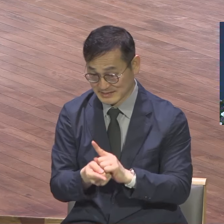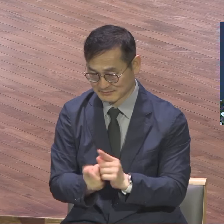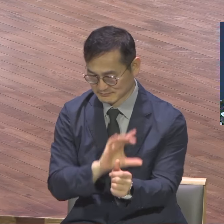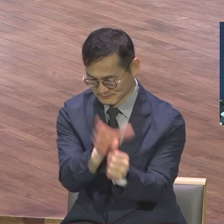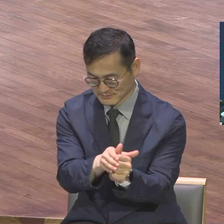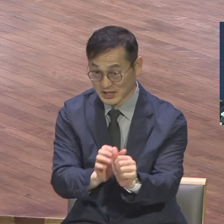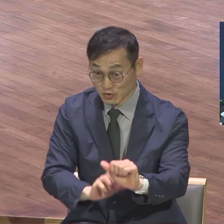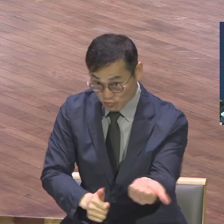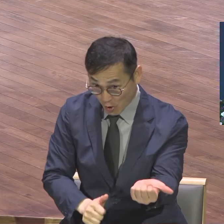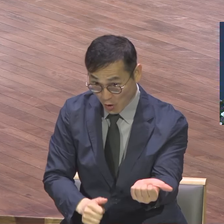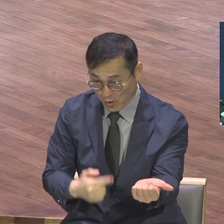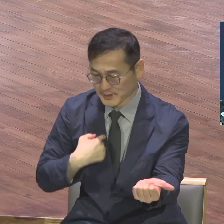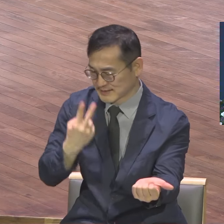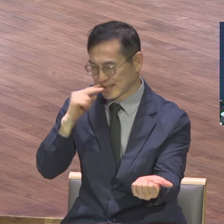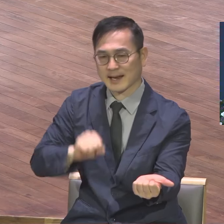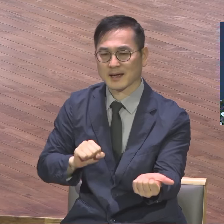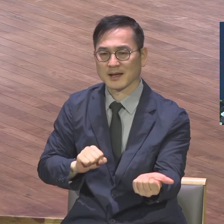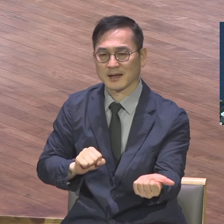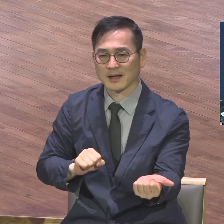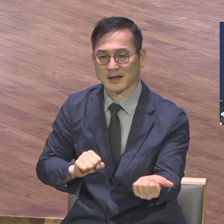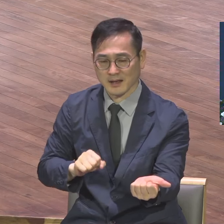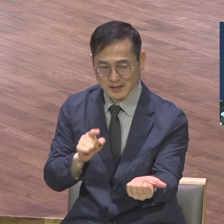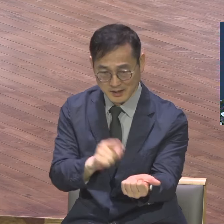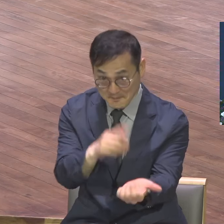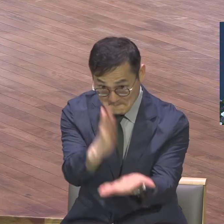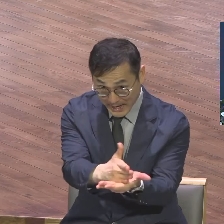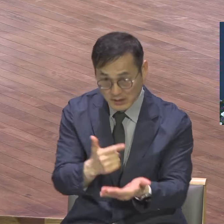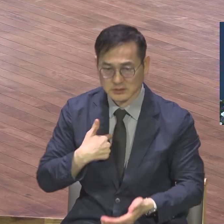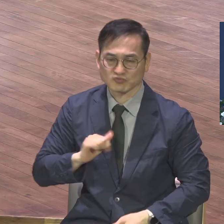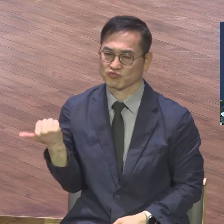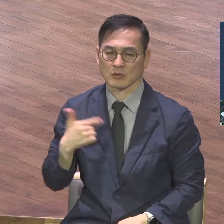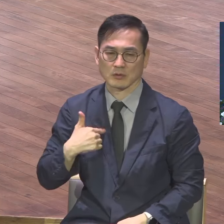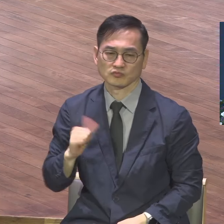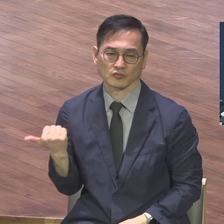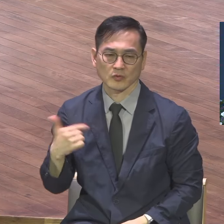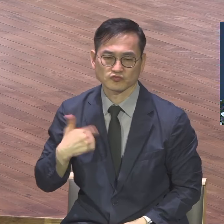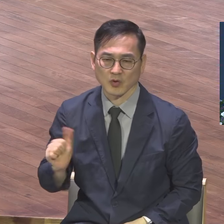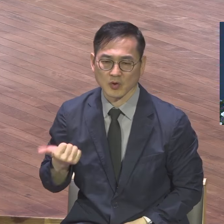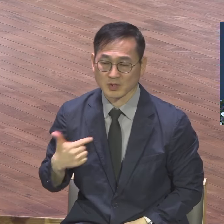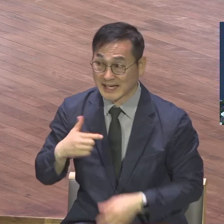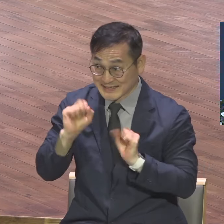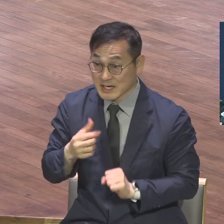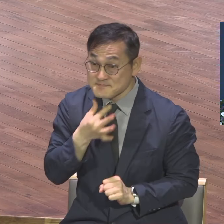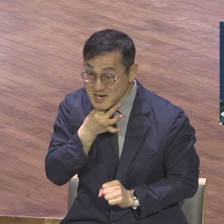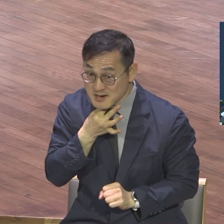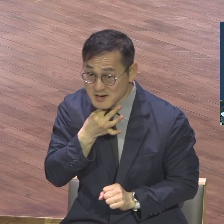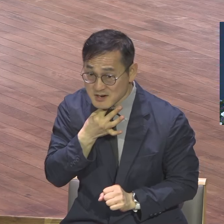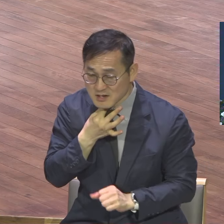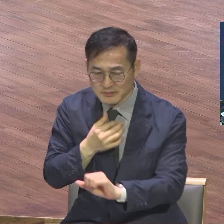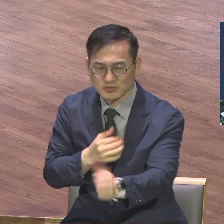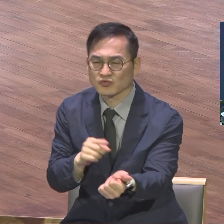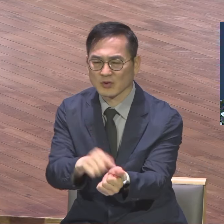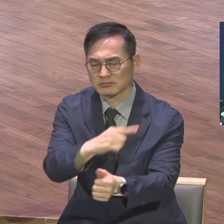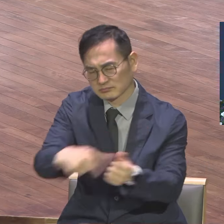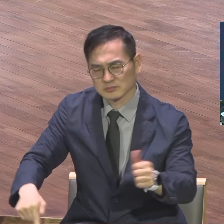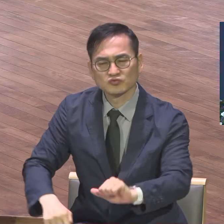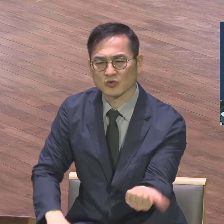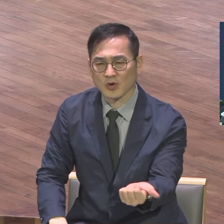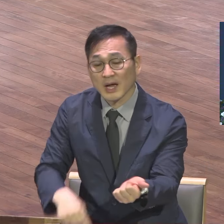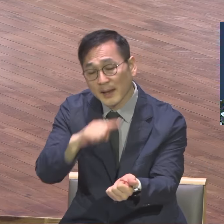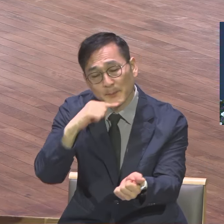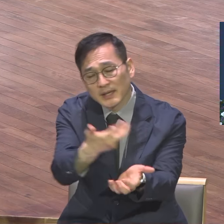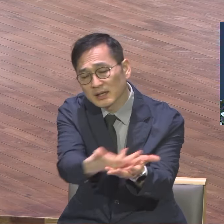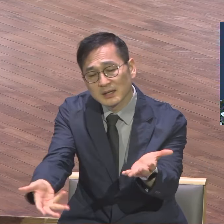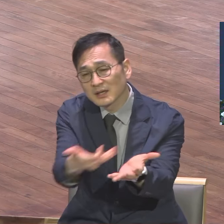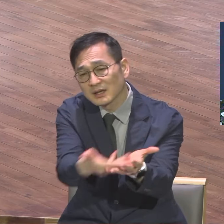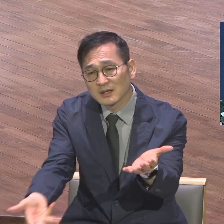돼요. 피를 흘려야만이 죄를 사함받는 거예요. 죄의 사함의 대가는 피였어요. 피. 피가